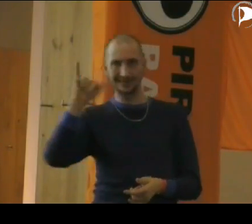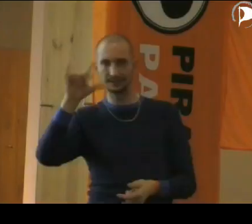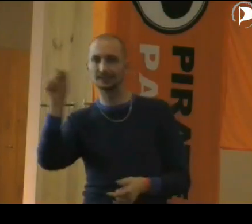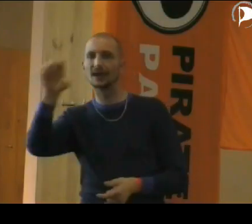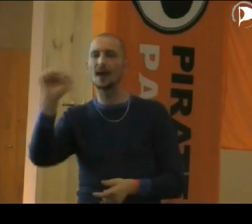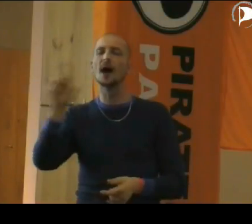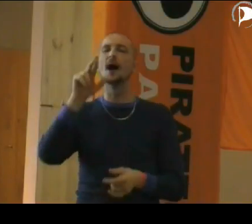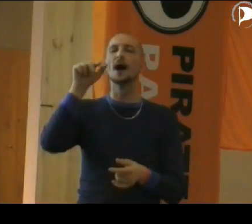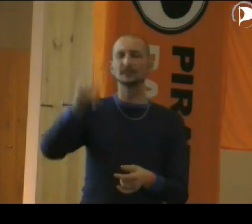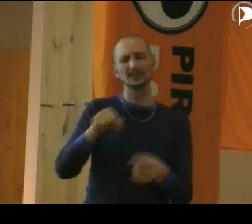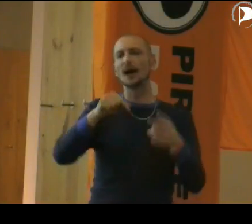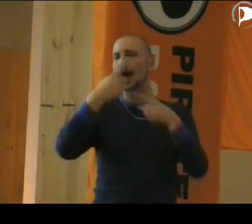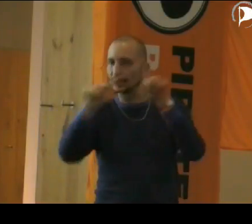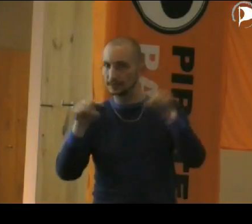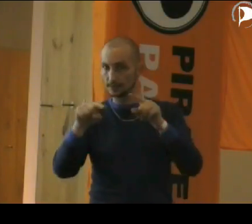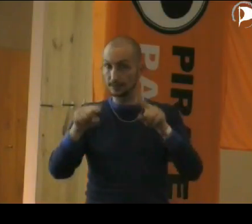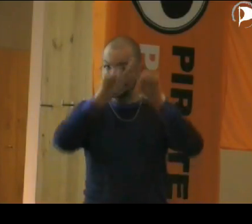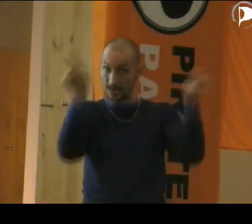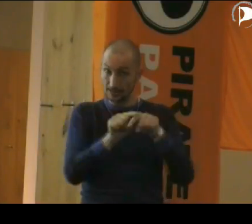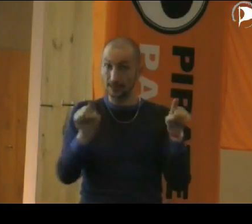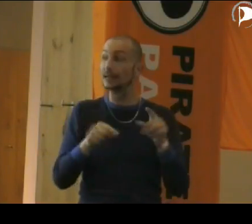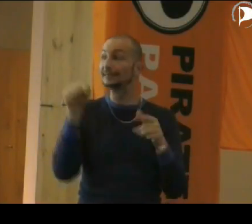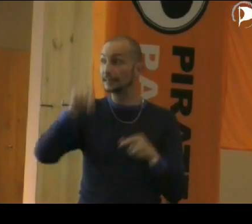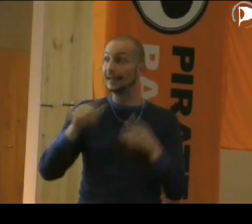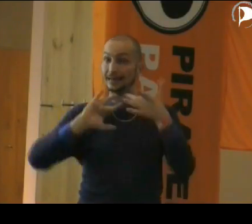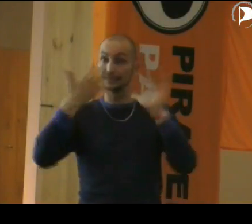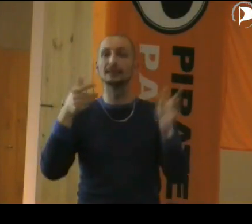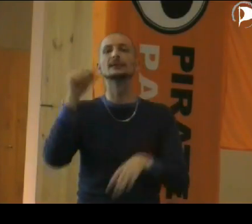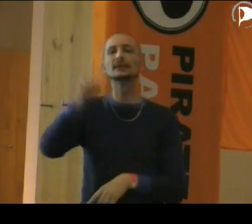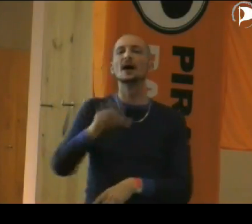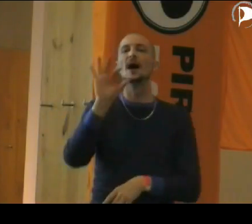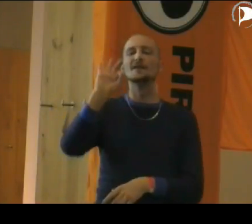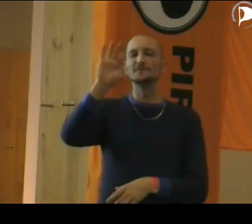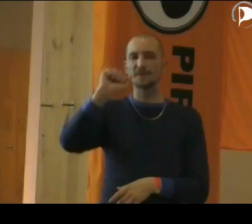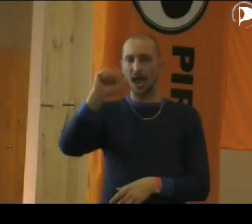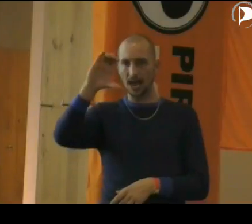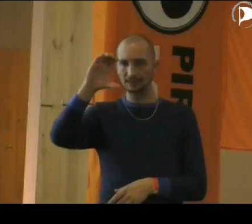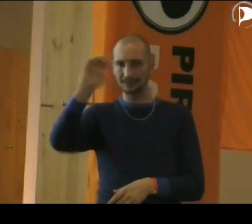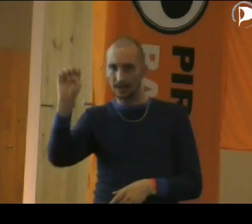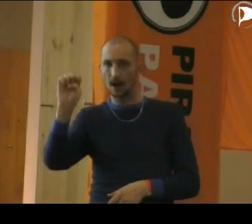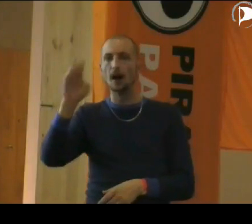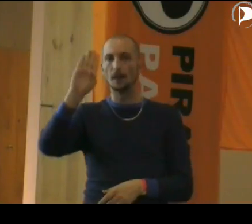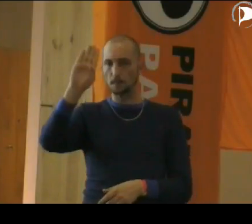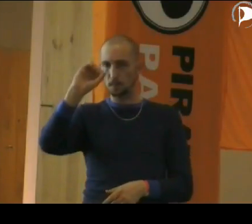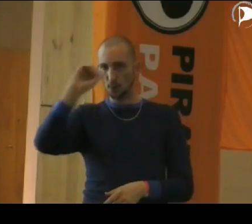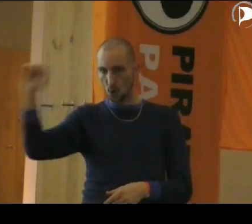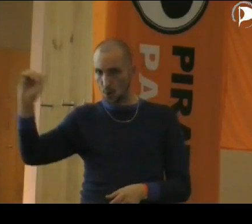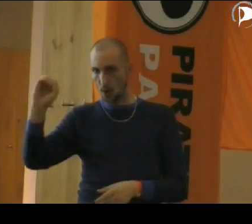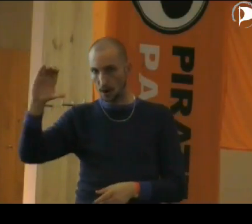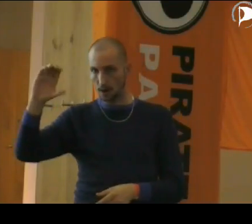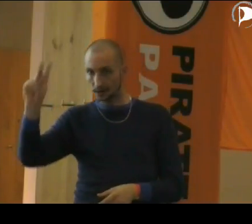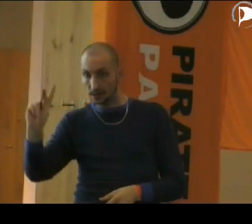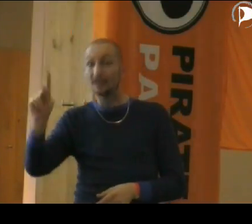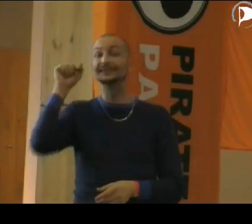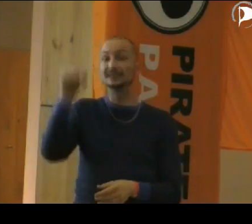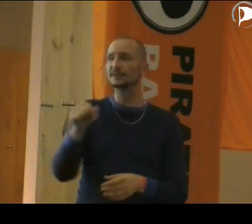mehr potenzial sollten ist optimal nutzen gerade für die jugend hat noch enorm luft nach oben was ich hier unser